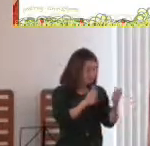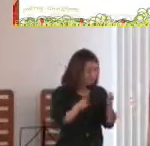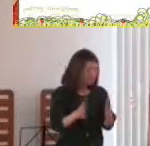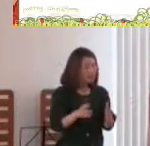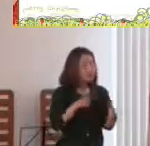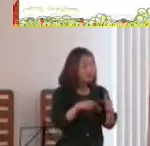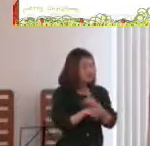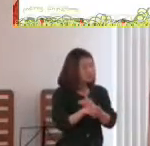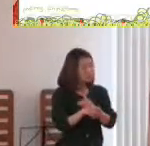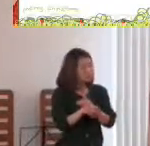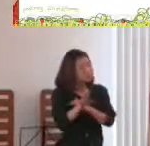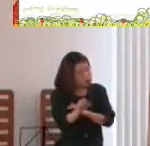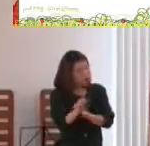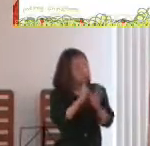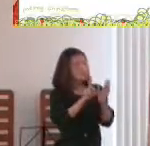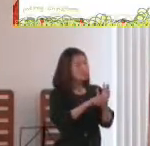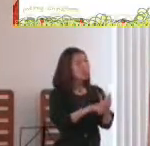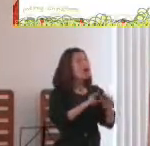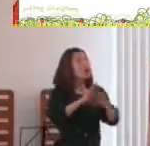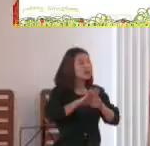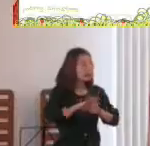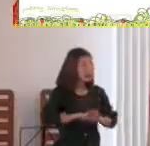ろうか。